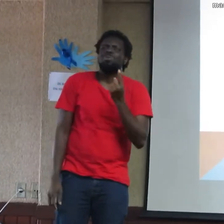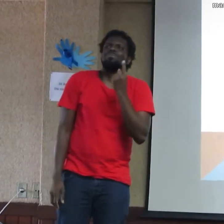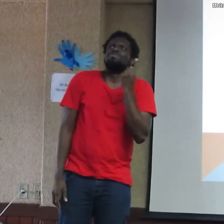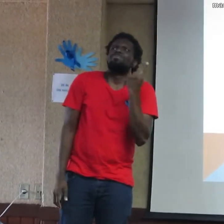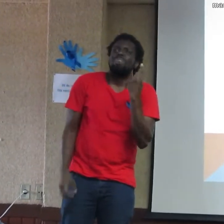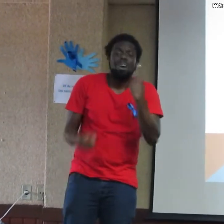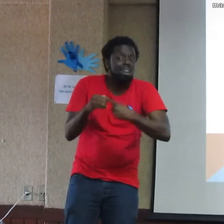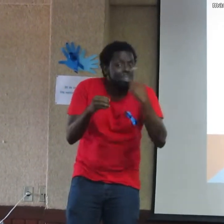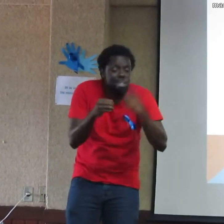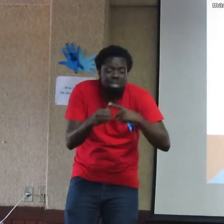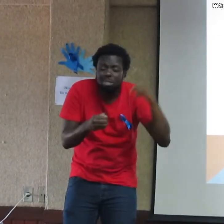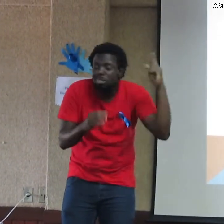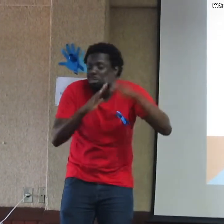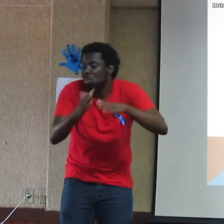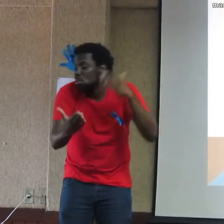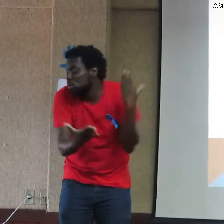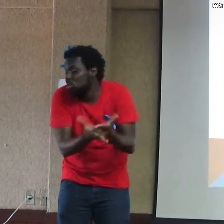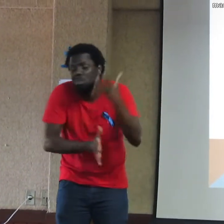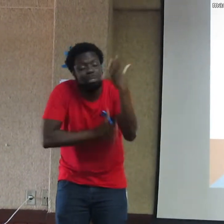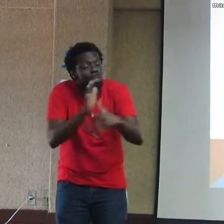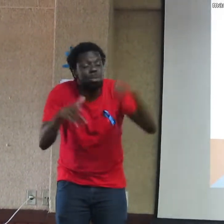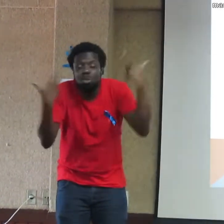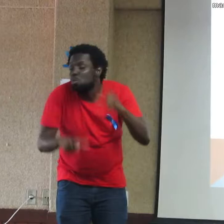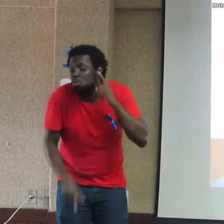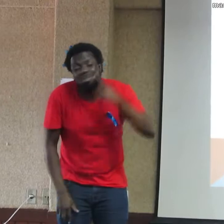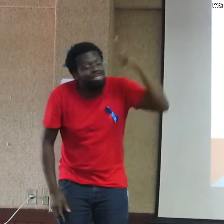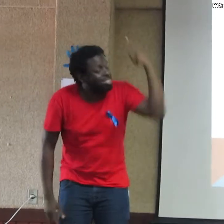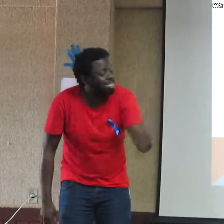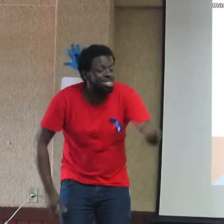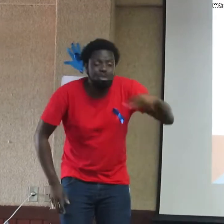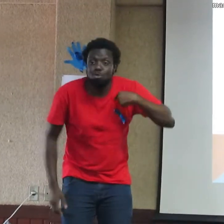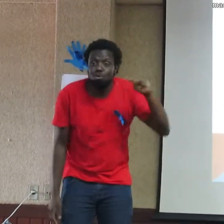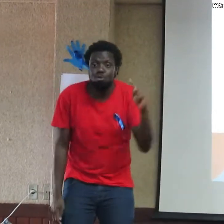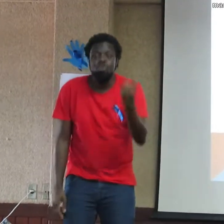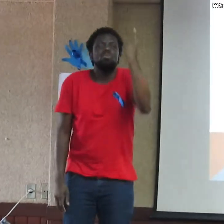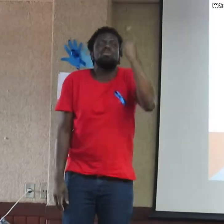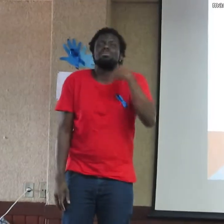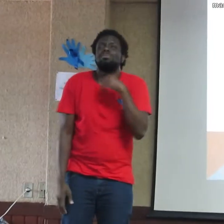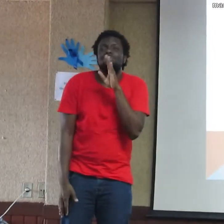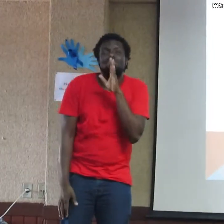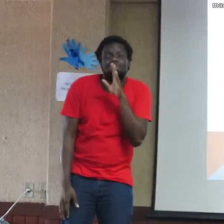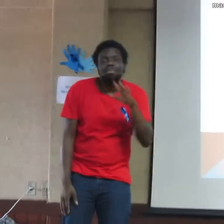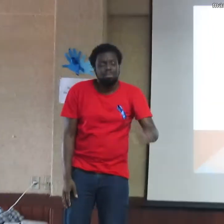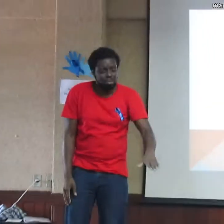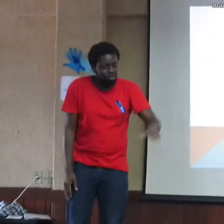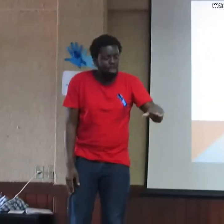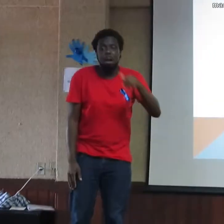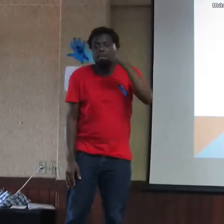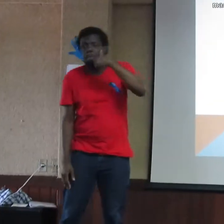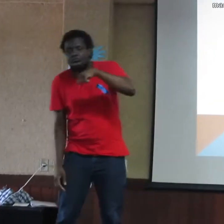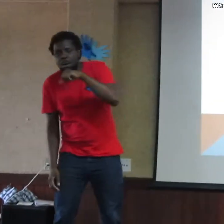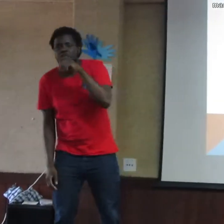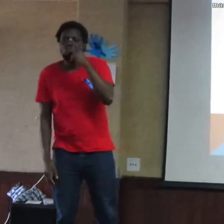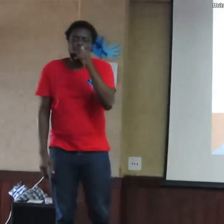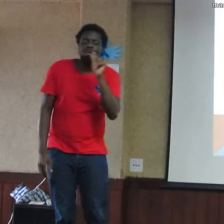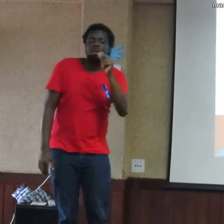único surdo em um mundo tão grande. E no interior, é mais complicado ainda, por ser uma cidade pequena, muitas pessoas não têm